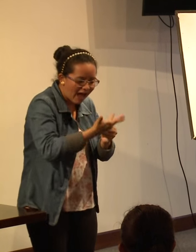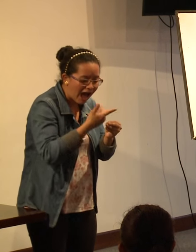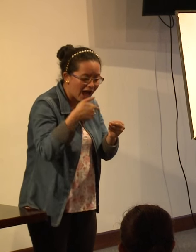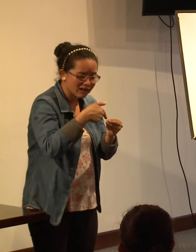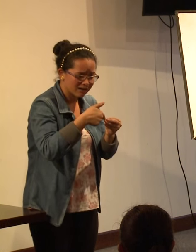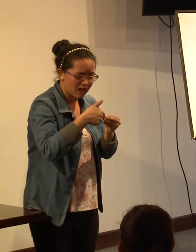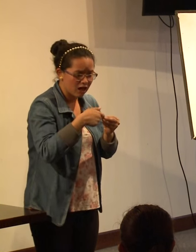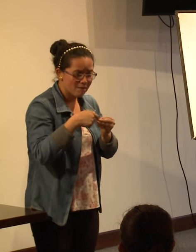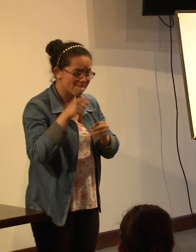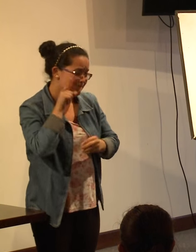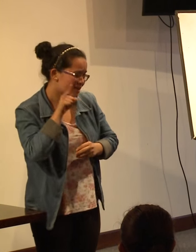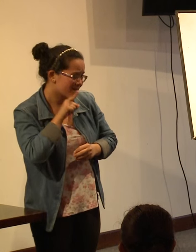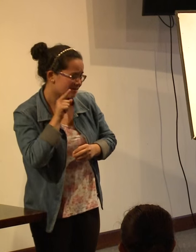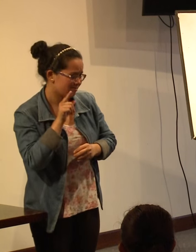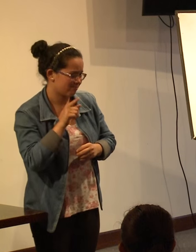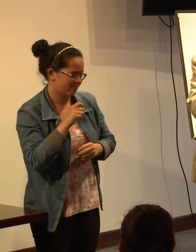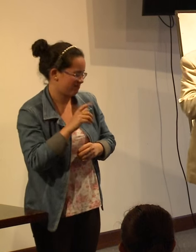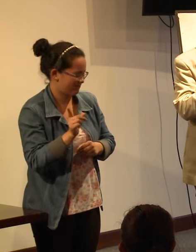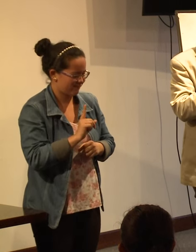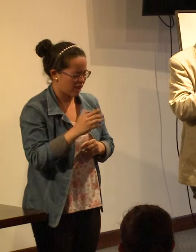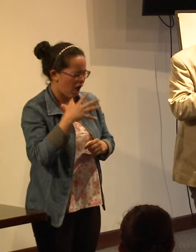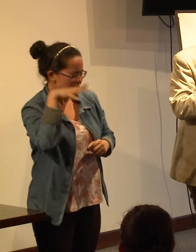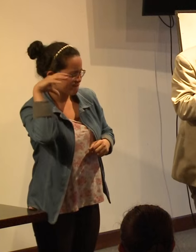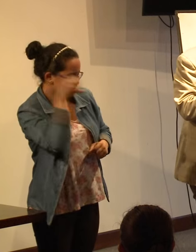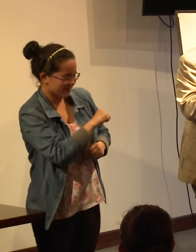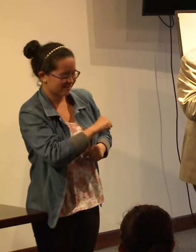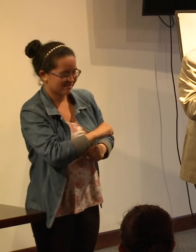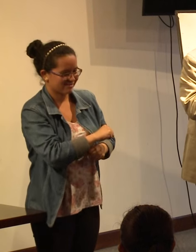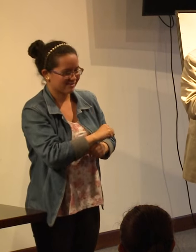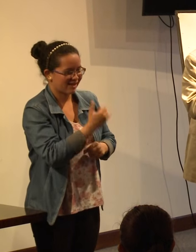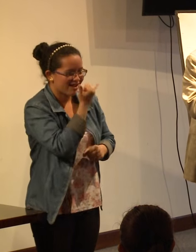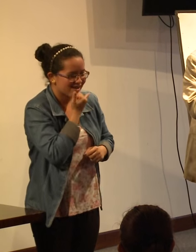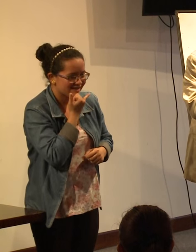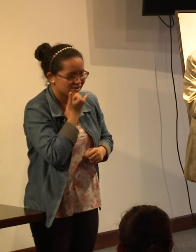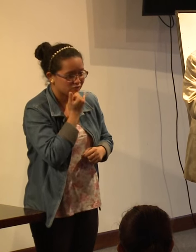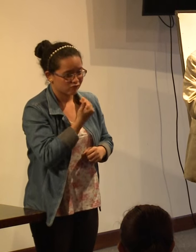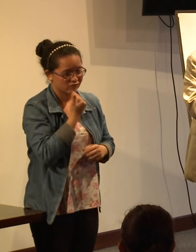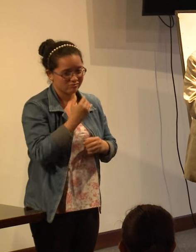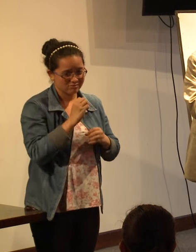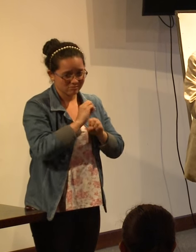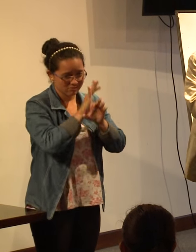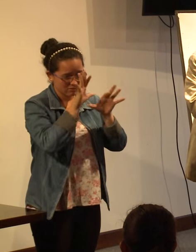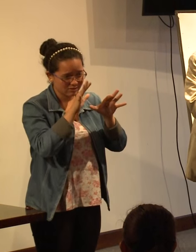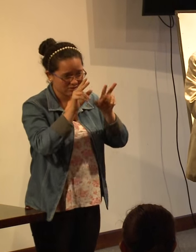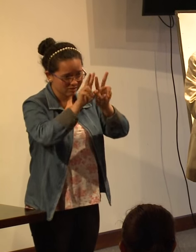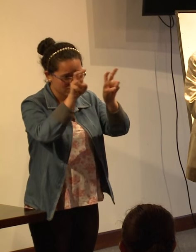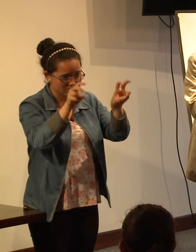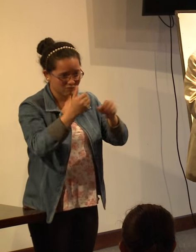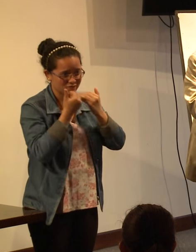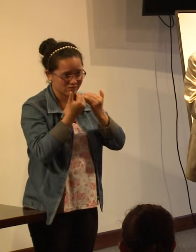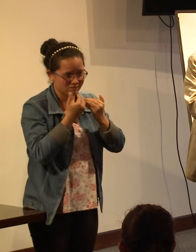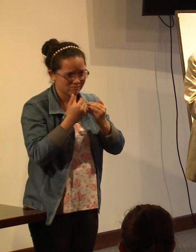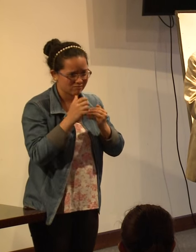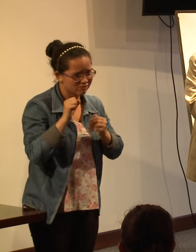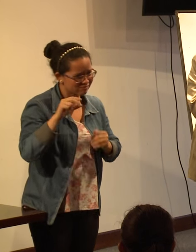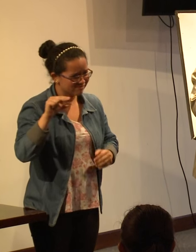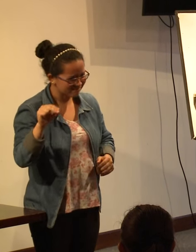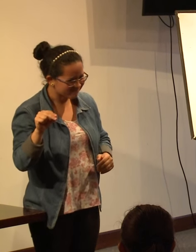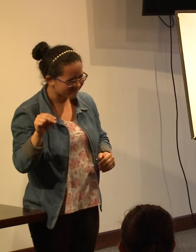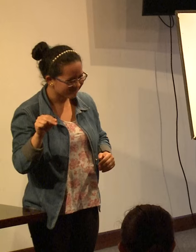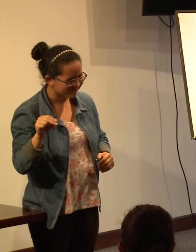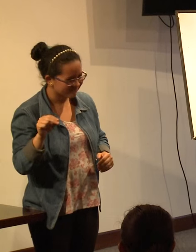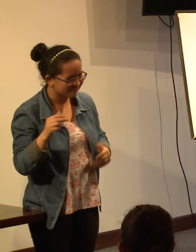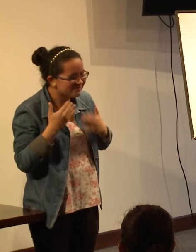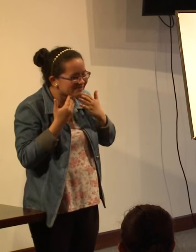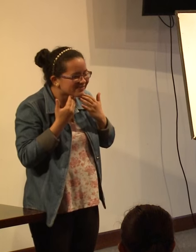diga mentiras. Entonces eso se nota mucho ahí. Pero bueno, no sé si quedó un poco claro el tema. ¿Sí? ¿O no? ¿Sí? Ah,